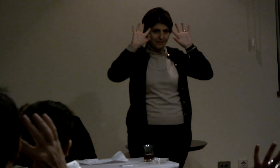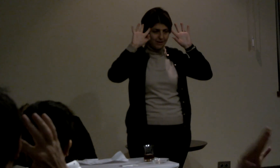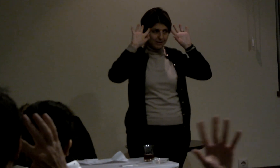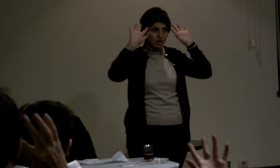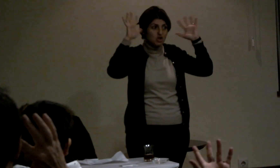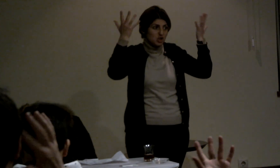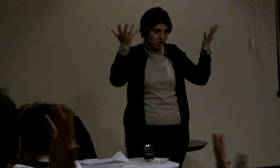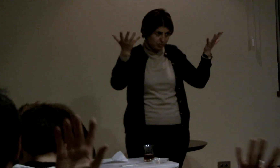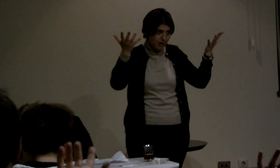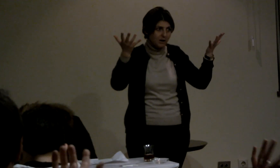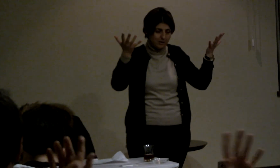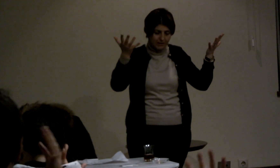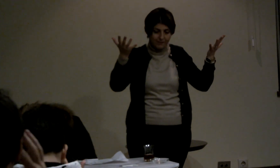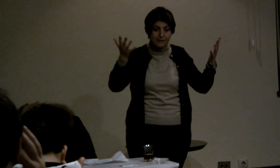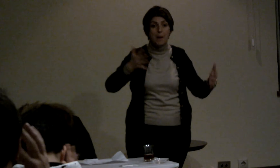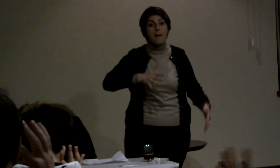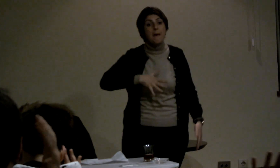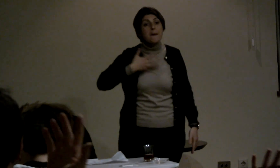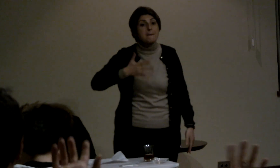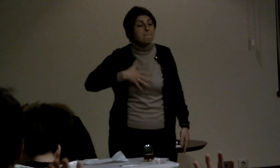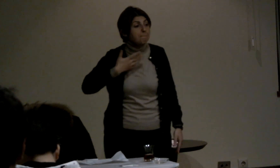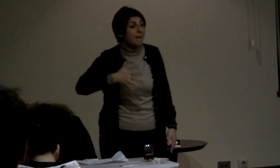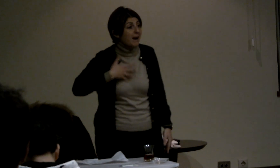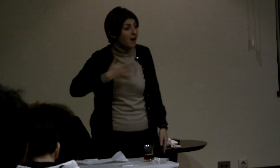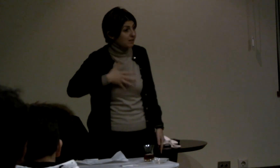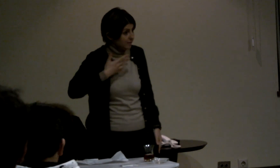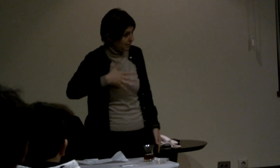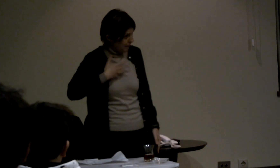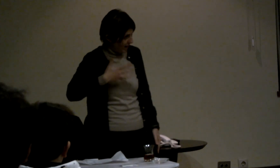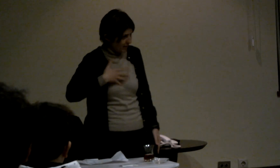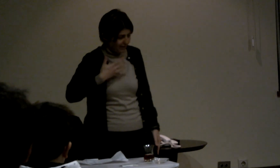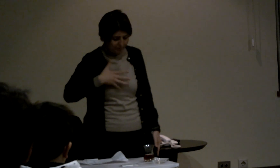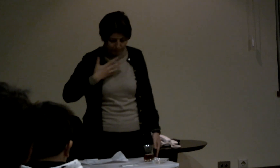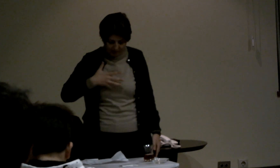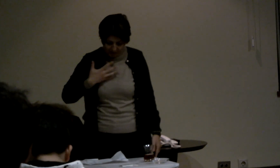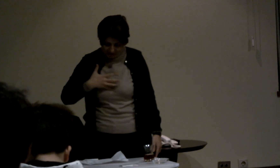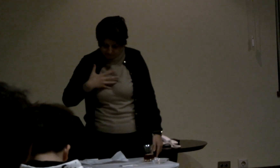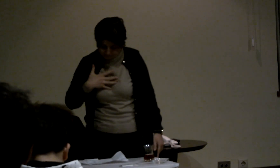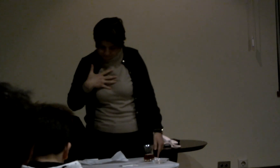aynen. Şaşırmak, evet. Meraklı, merak etmek.